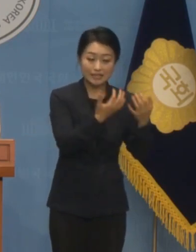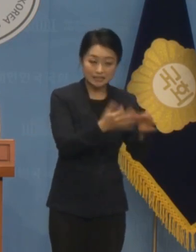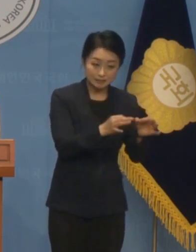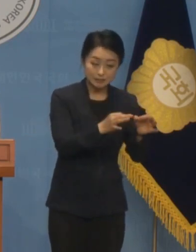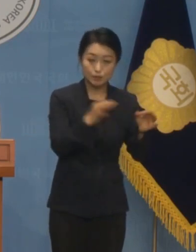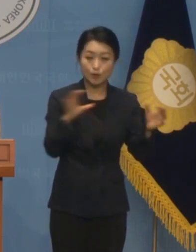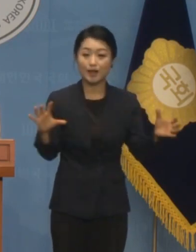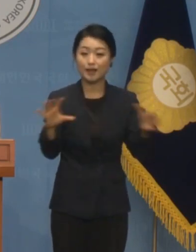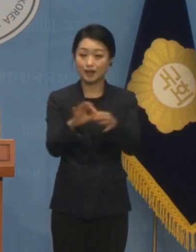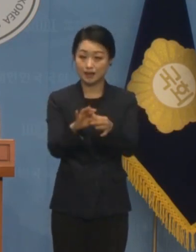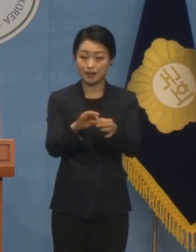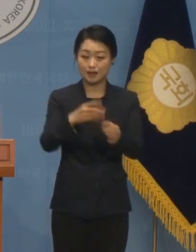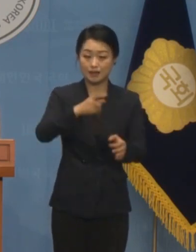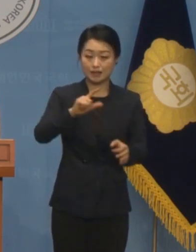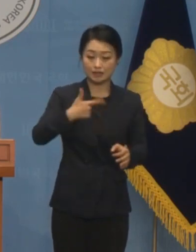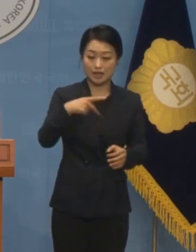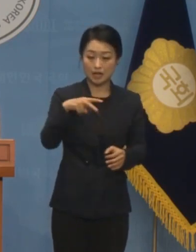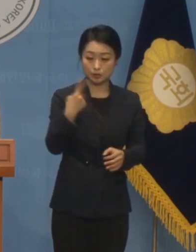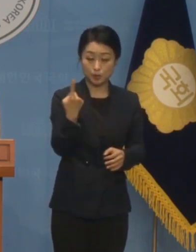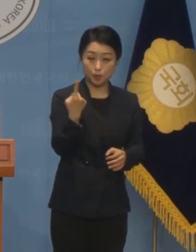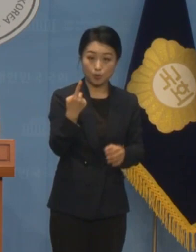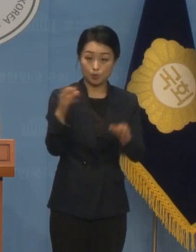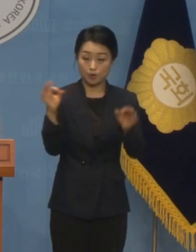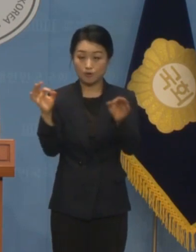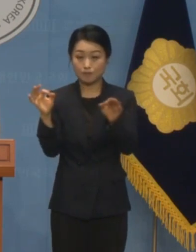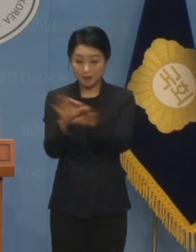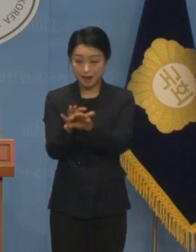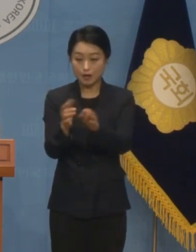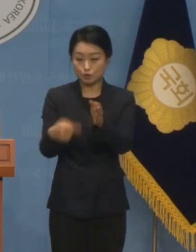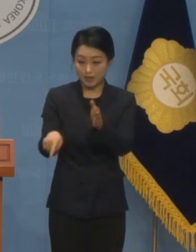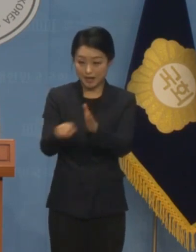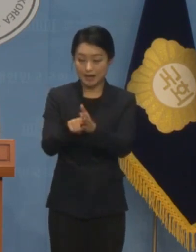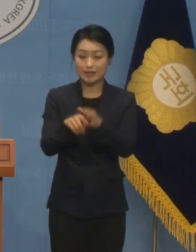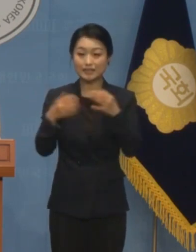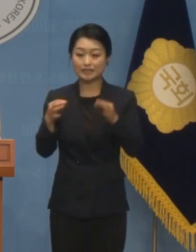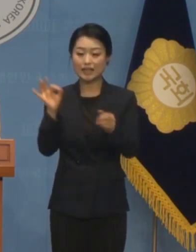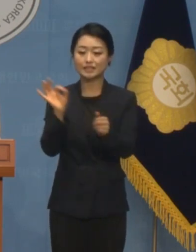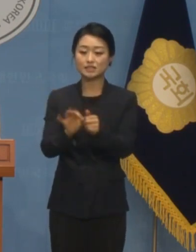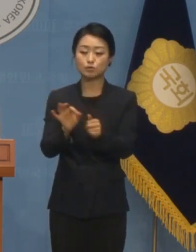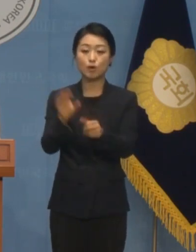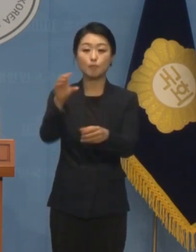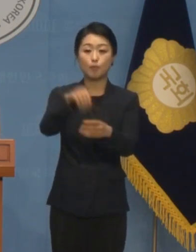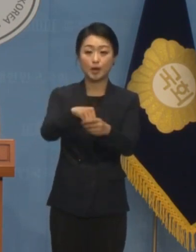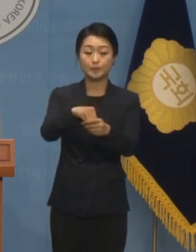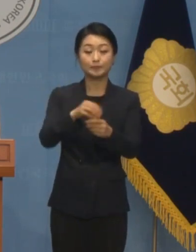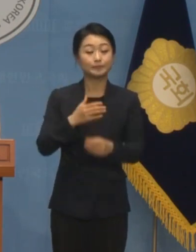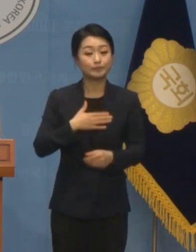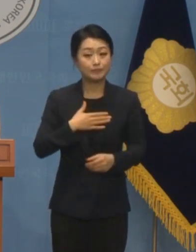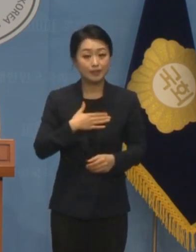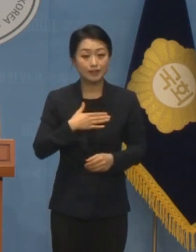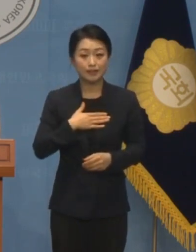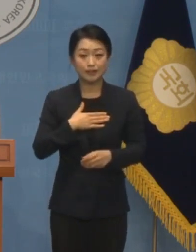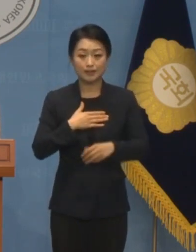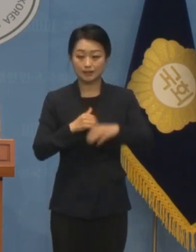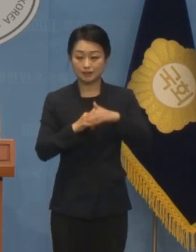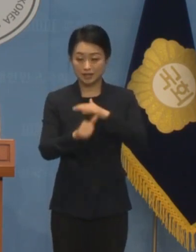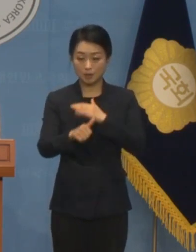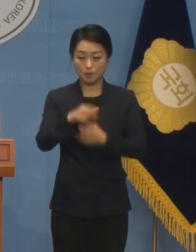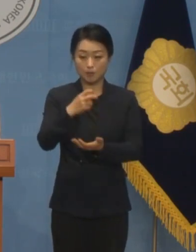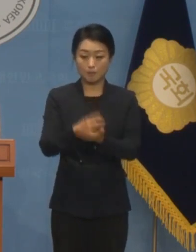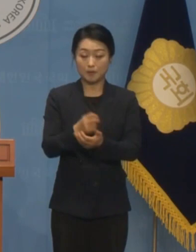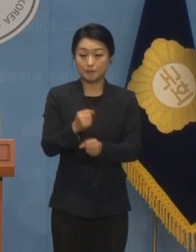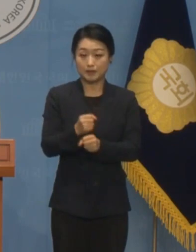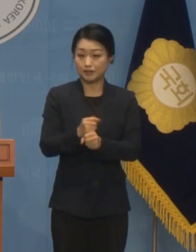다배출 산업의 저탄소 전환을 위한 금융을 포함하는 것으로 제가 대표 발의한